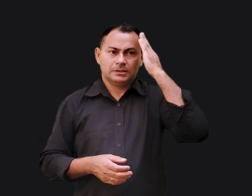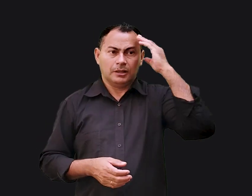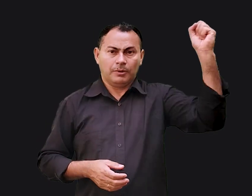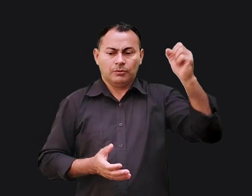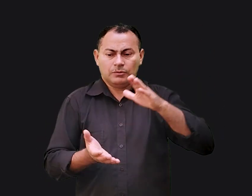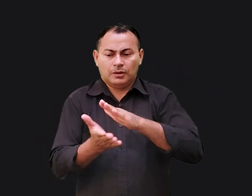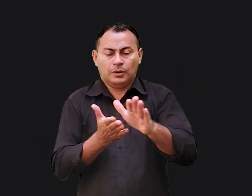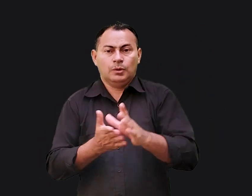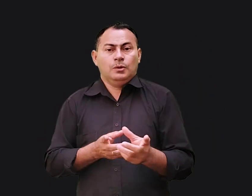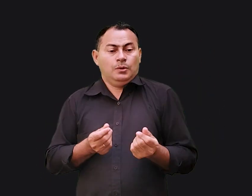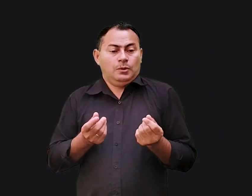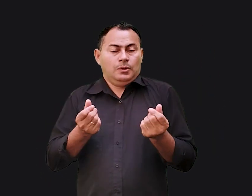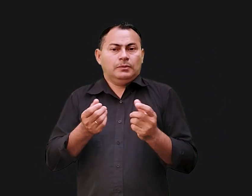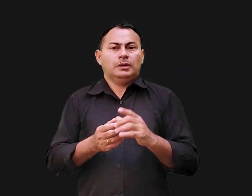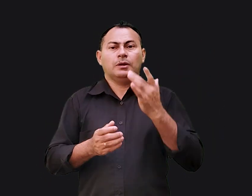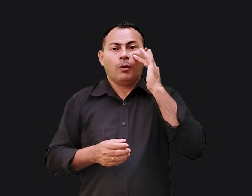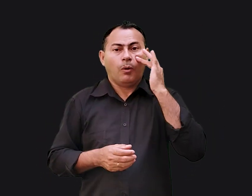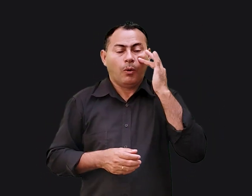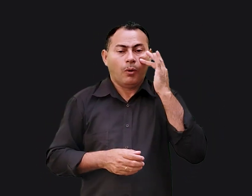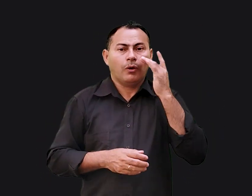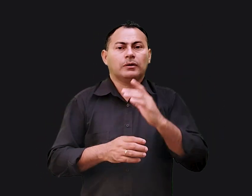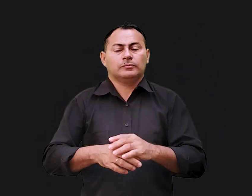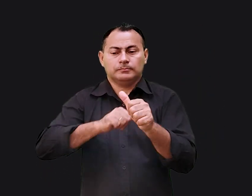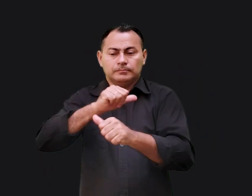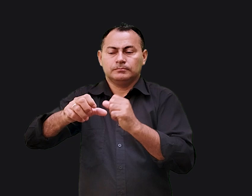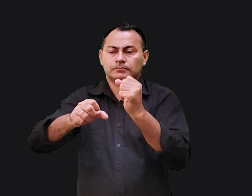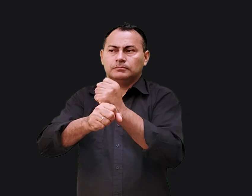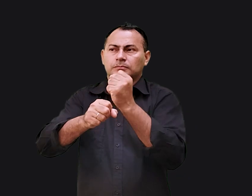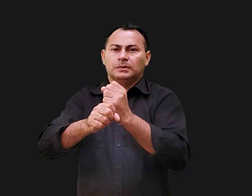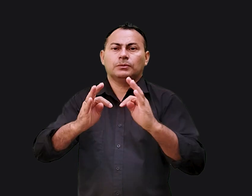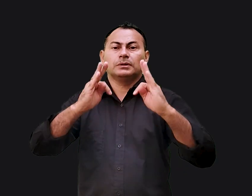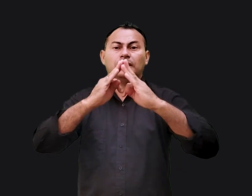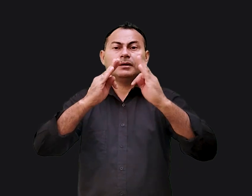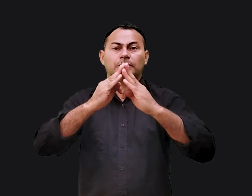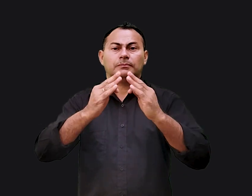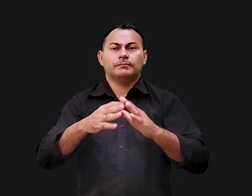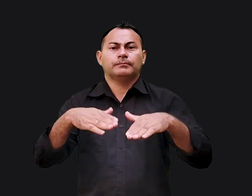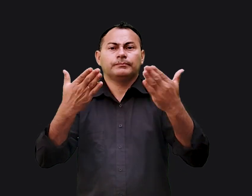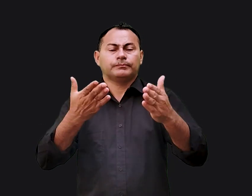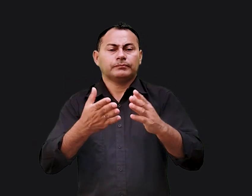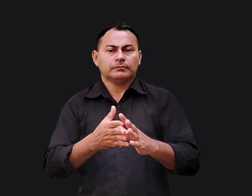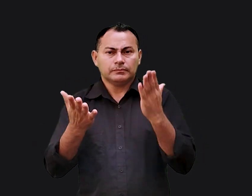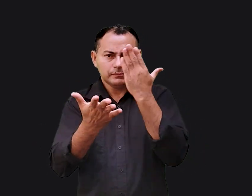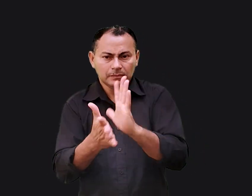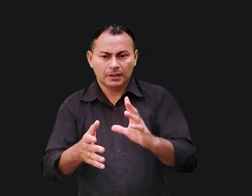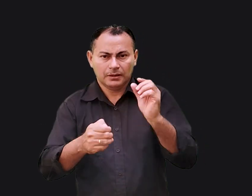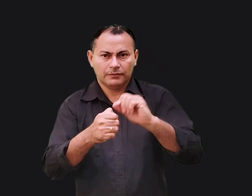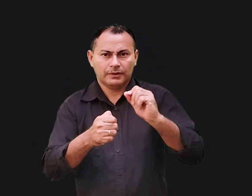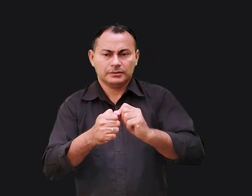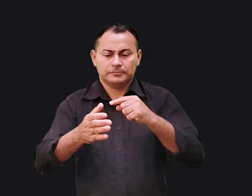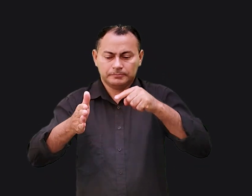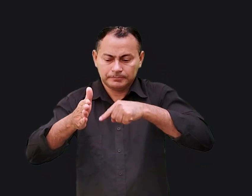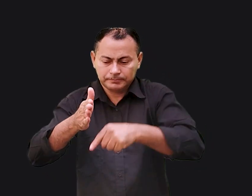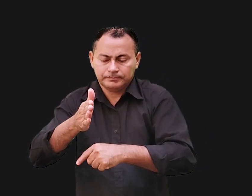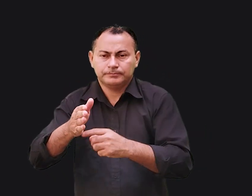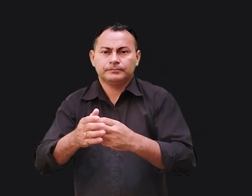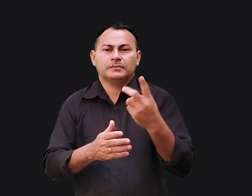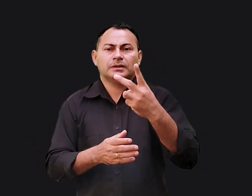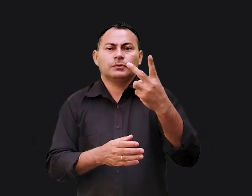Salomão gastou fortunas em ouro no revestimento do templo. Quando eles terminaram de fazer o fundamento desse segundo